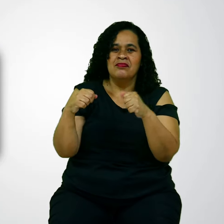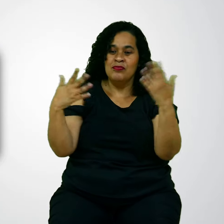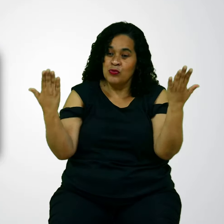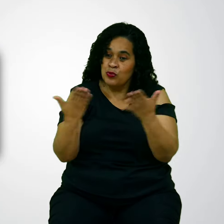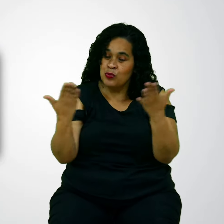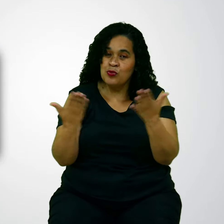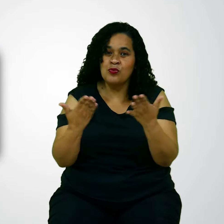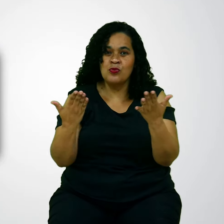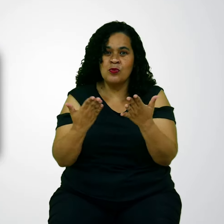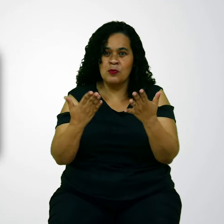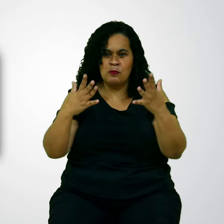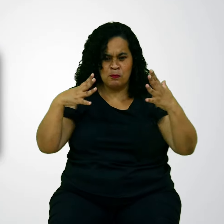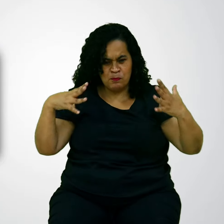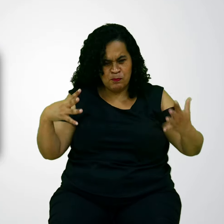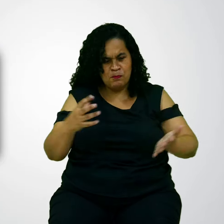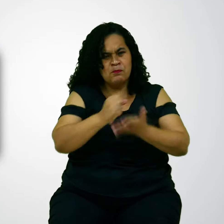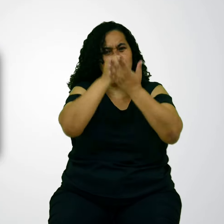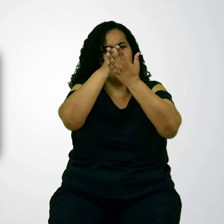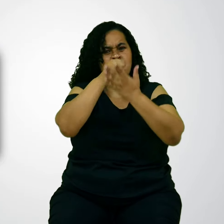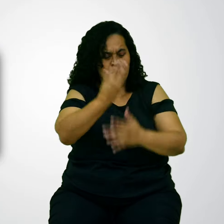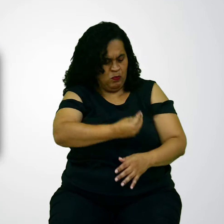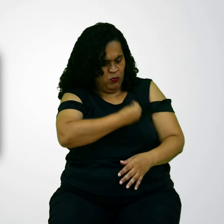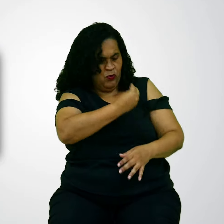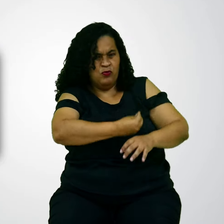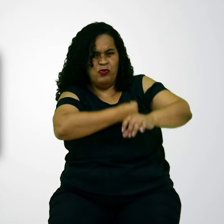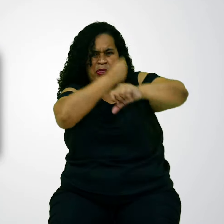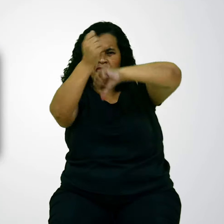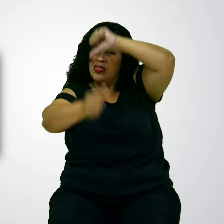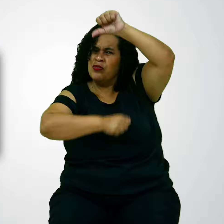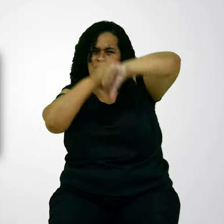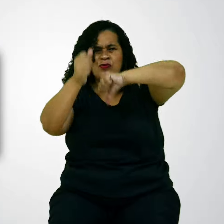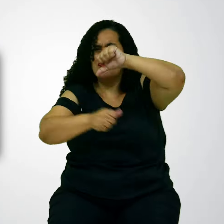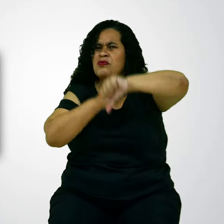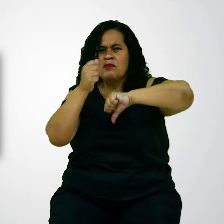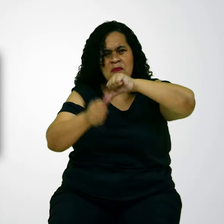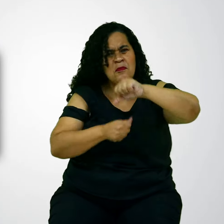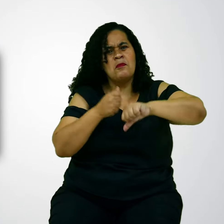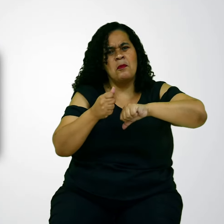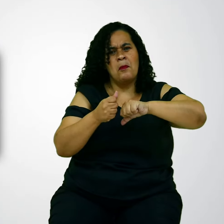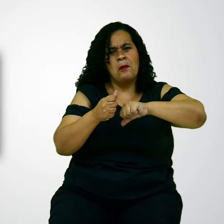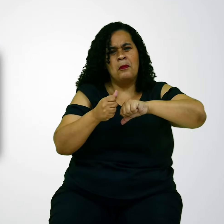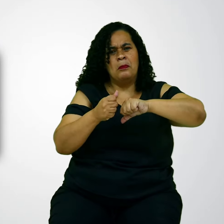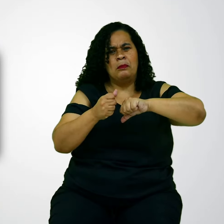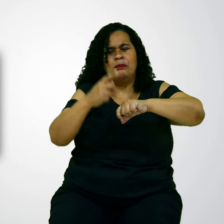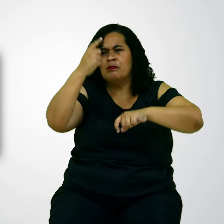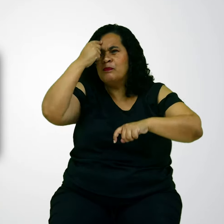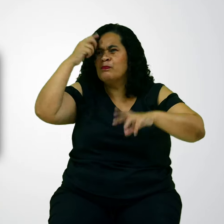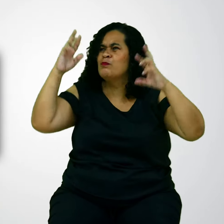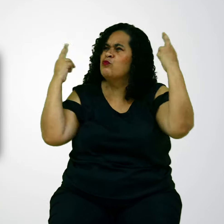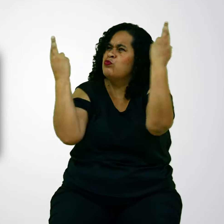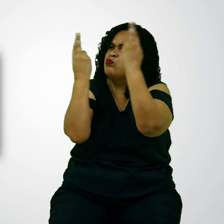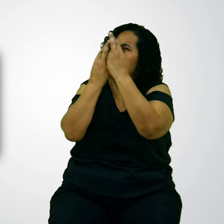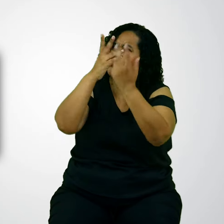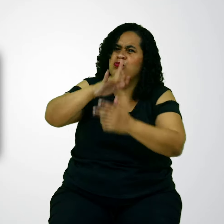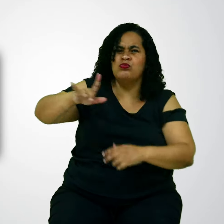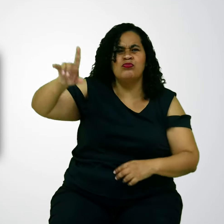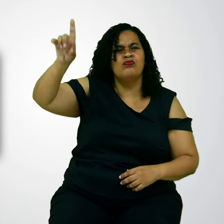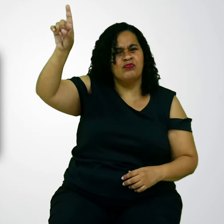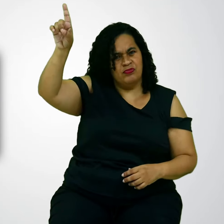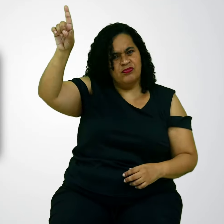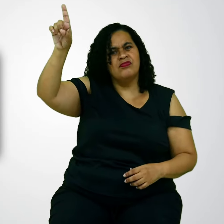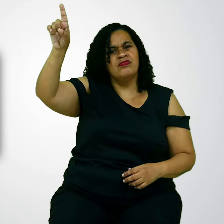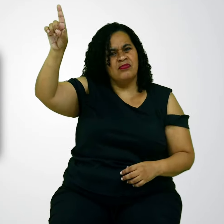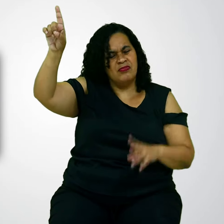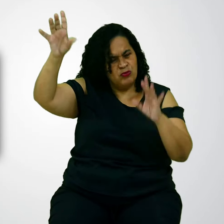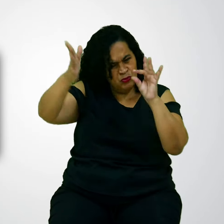vida transformada, eu preciso ter uma vida nova, eu preciso levar a sério o reino de Deus. Eu preciso levar a sério, a gente chama as benesses do reino, os efeitos do